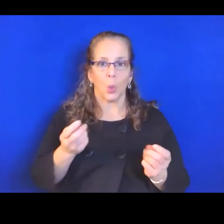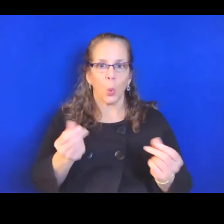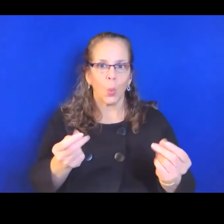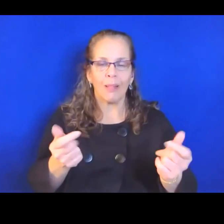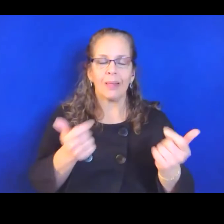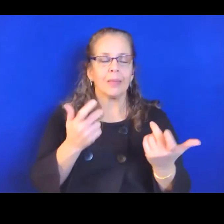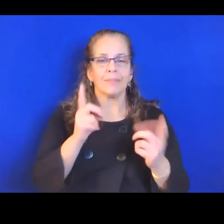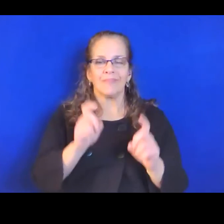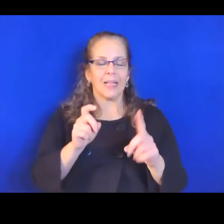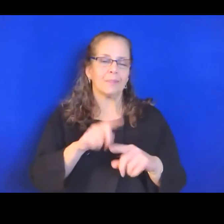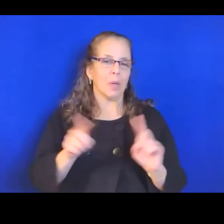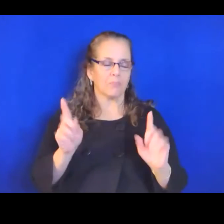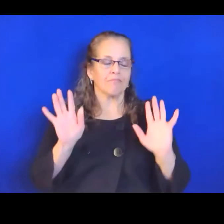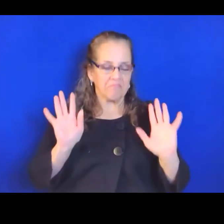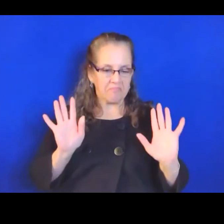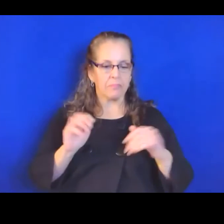有好转的，以我所知。